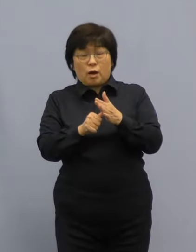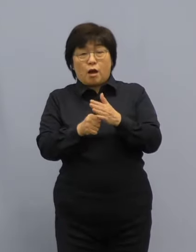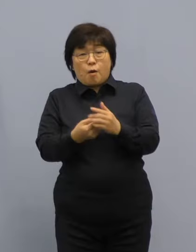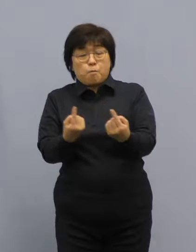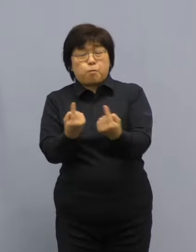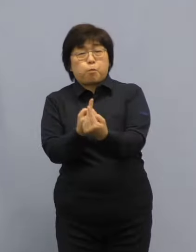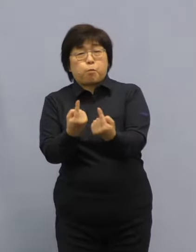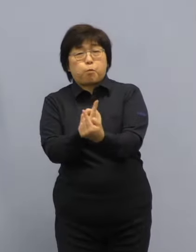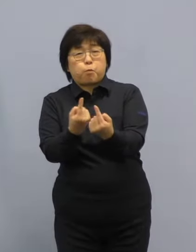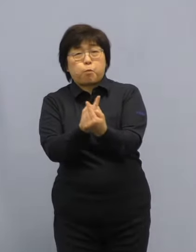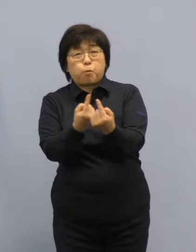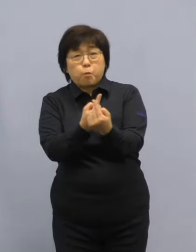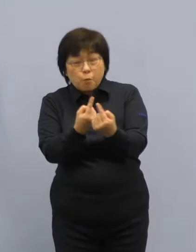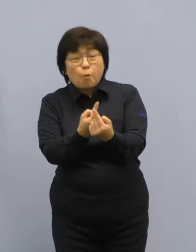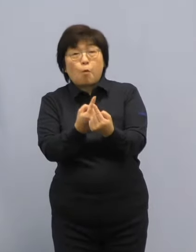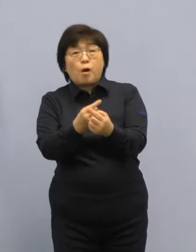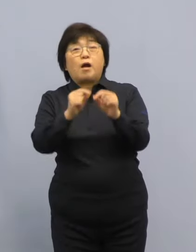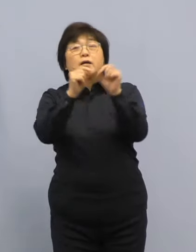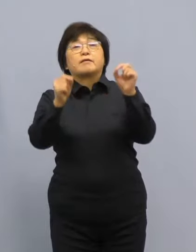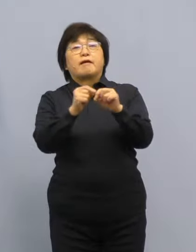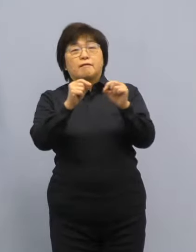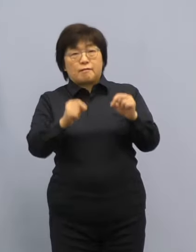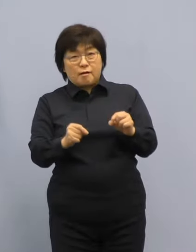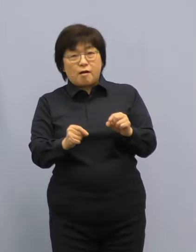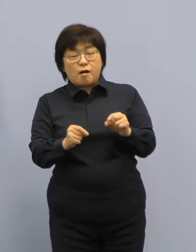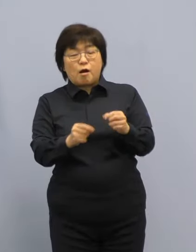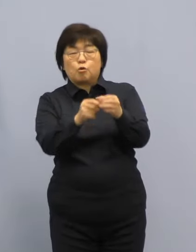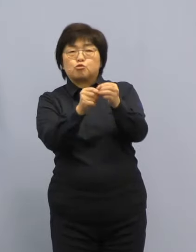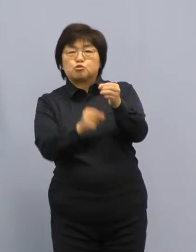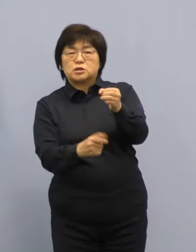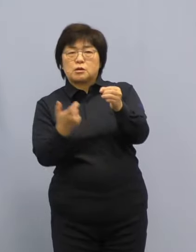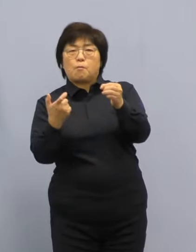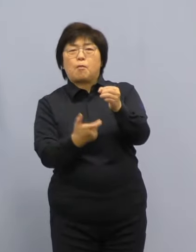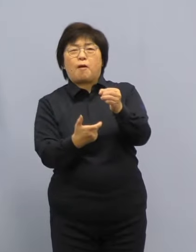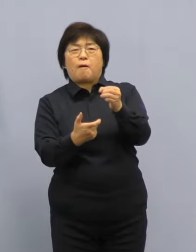で品種改良ですねが進んで非常に茎